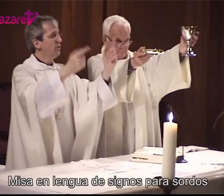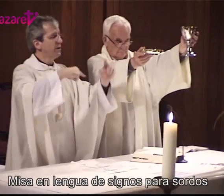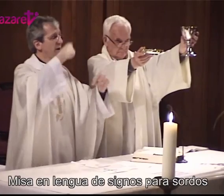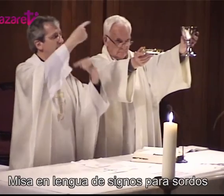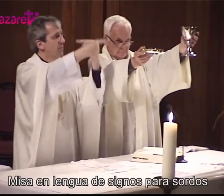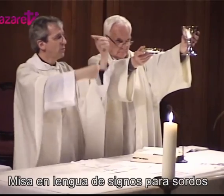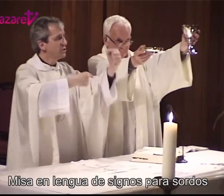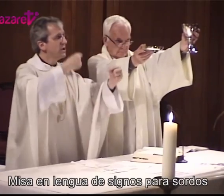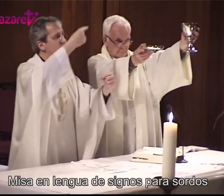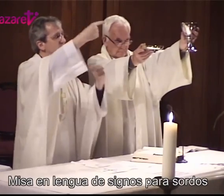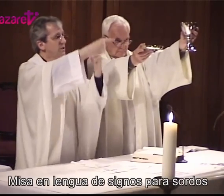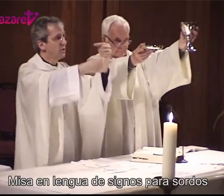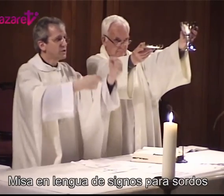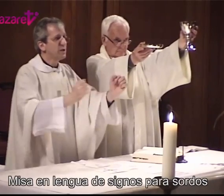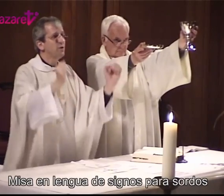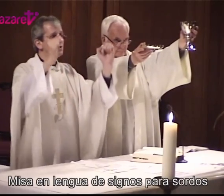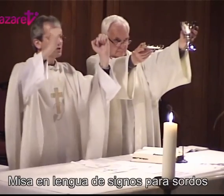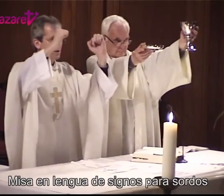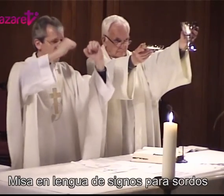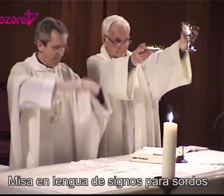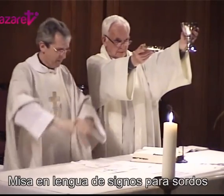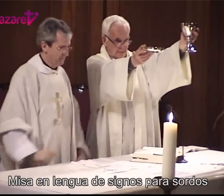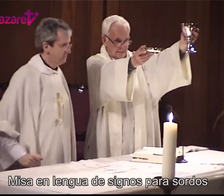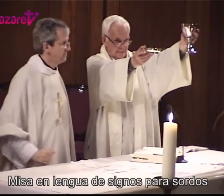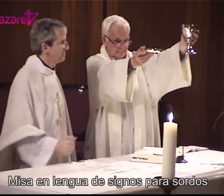gloria por los siglos de los siglos. Amén.